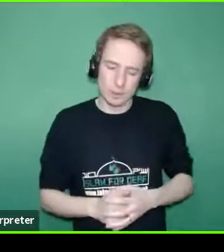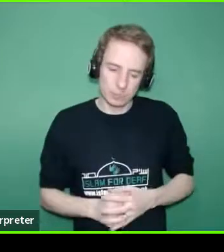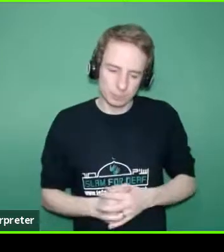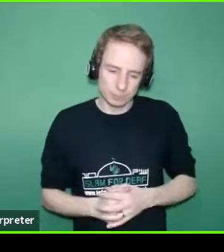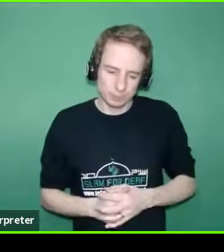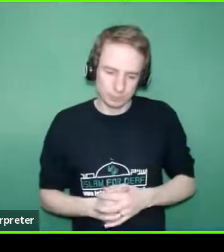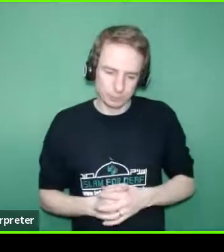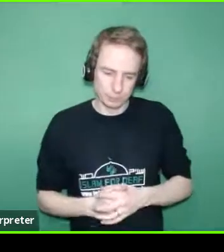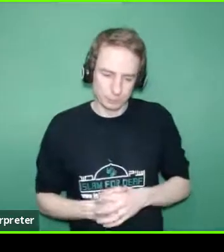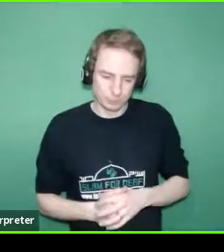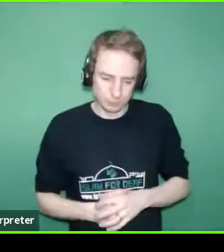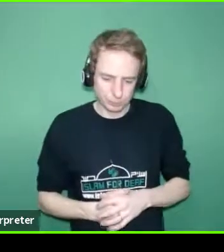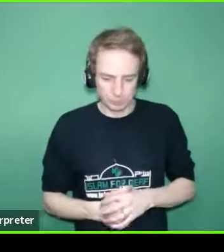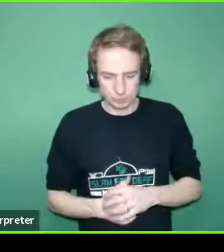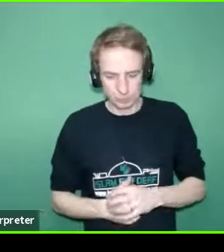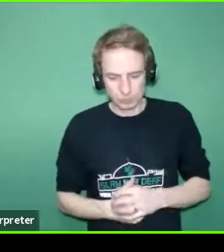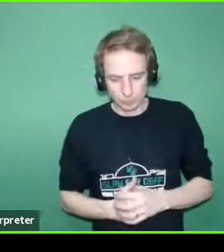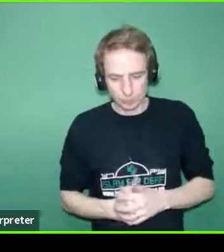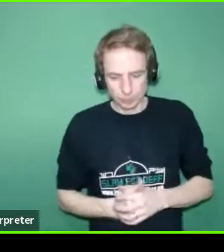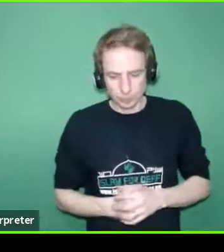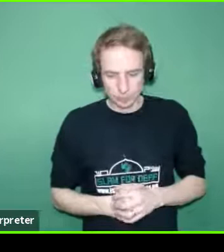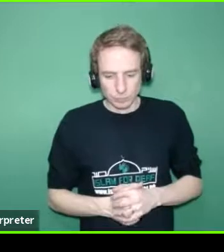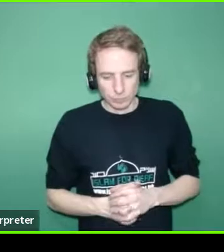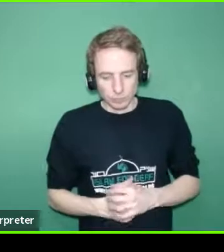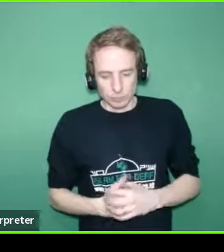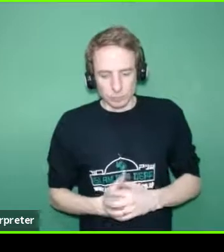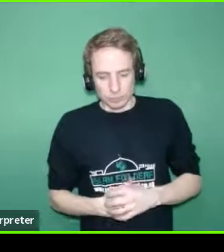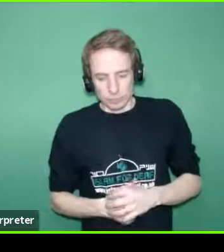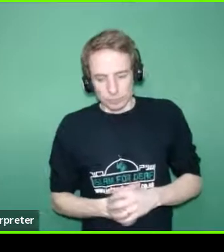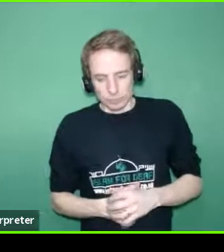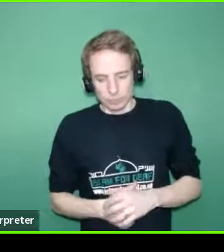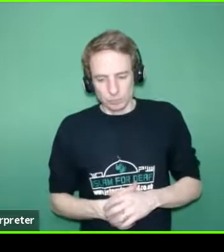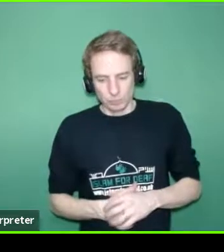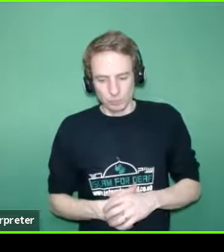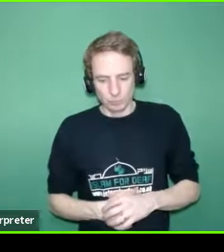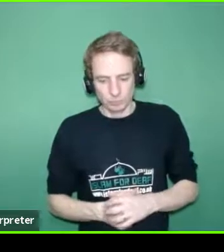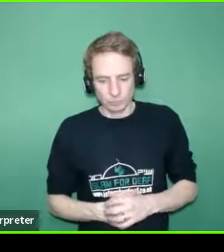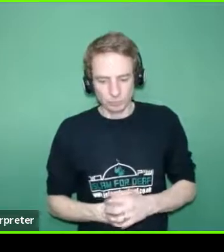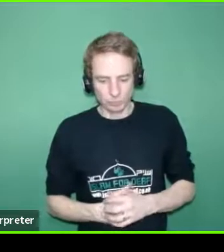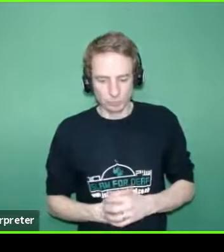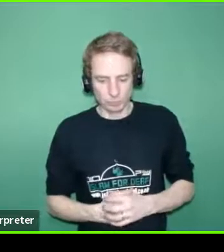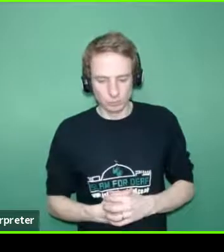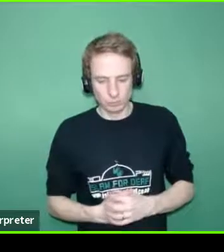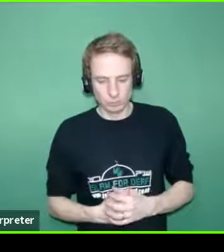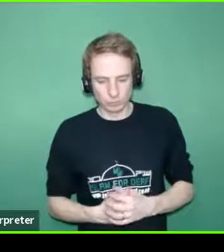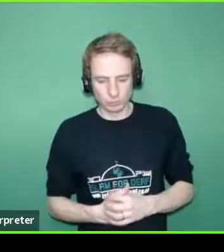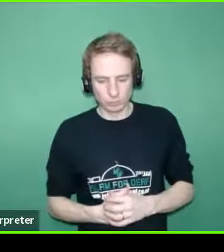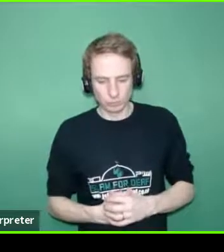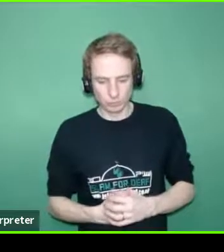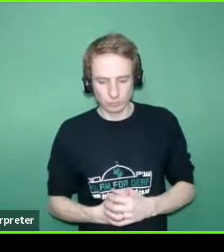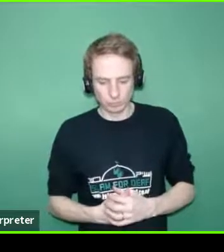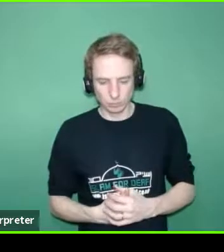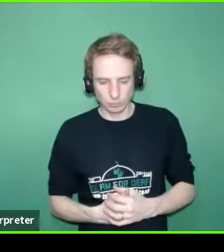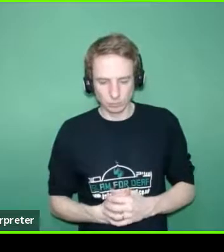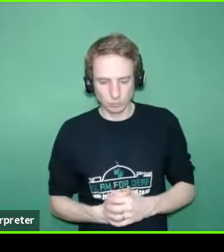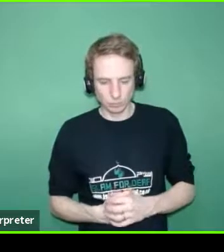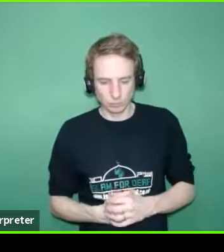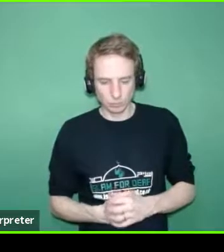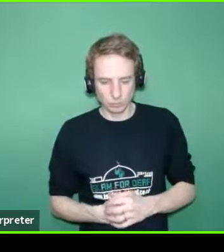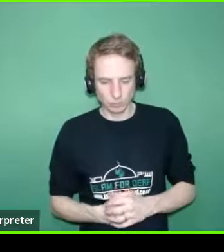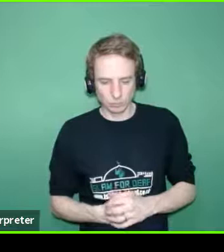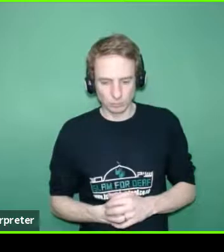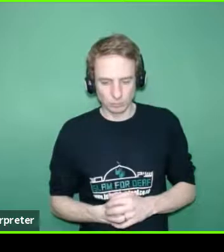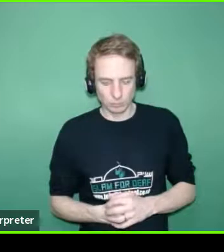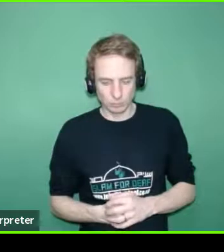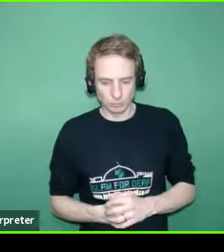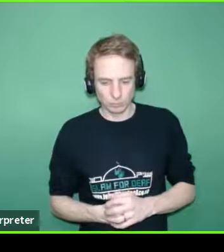ولو كانت مثل زبد البحر وعدد الرمل ووزن الجبال وورق الأشجار.